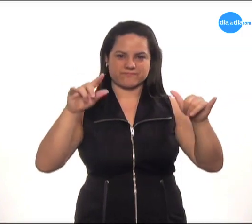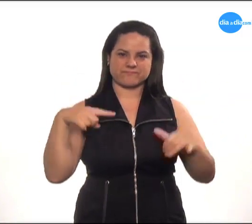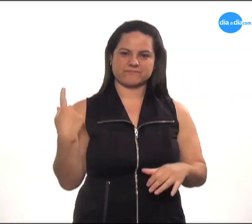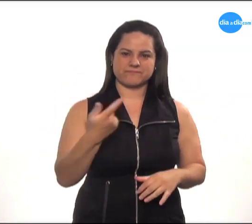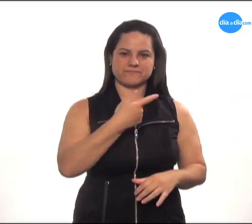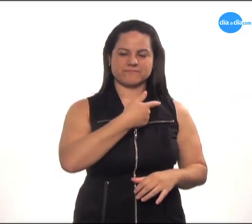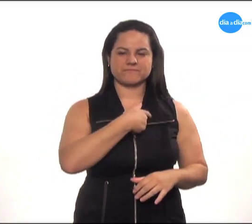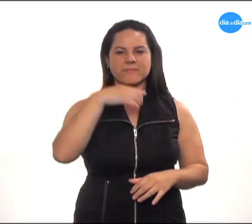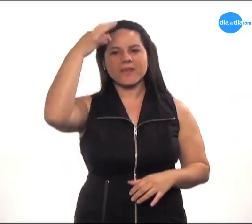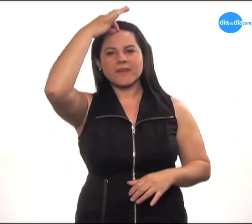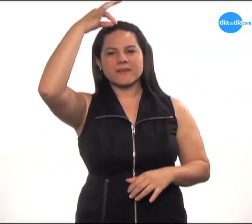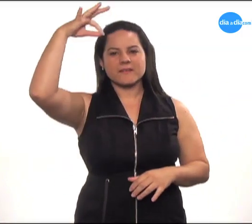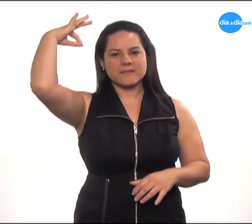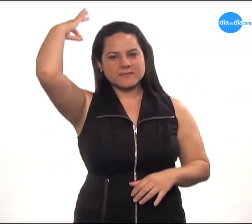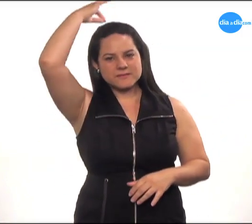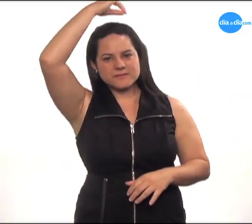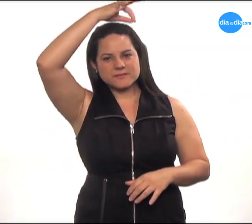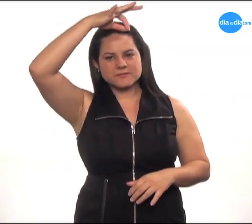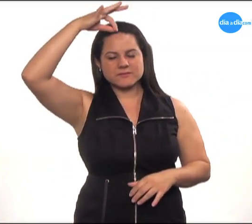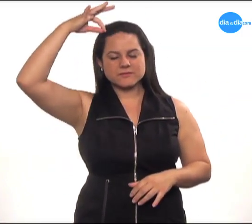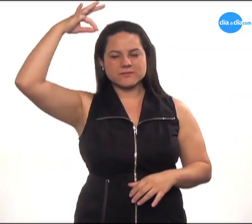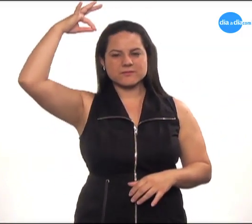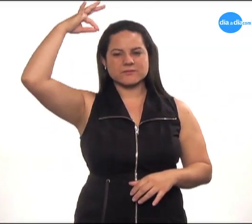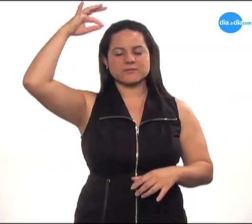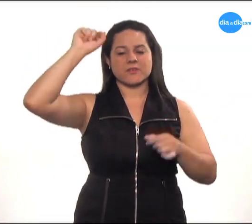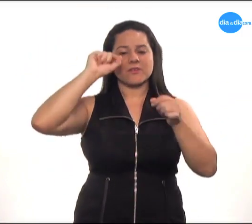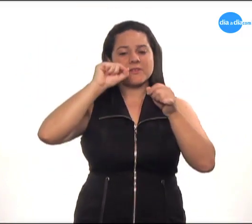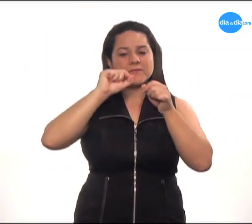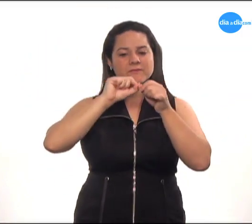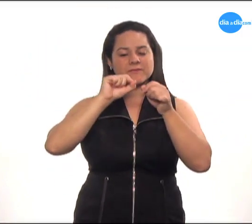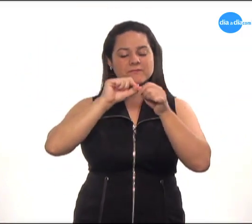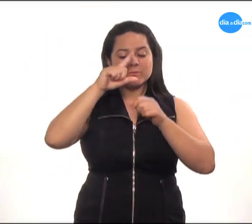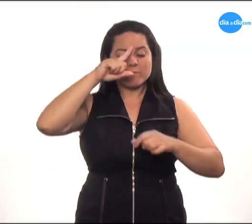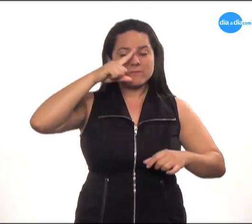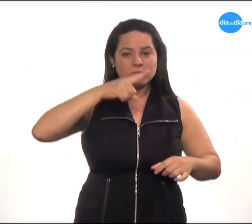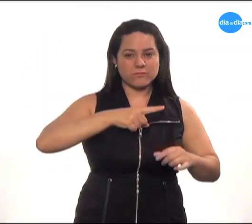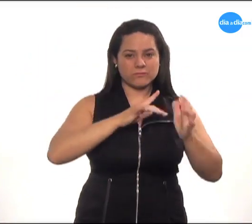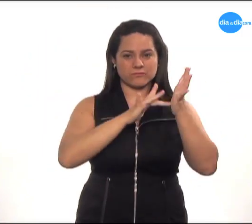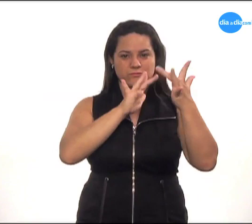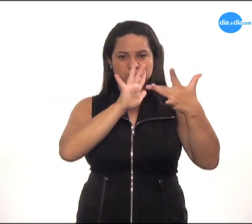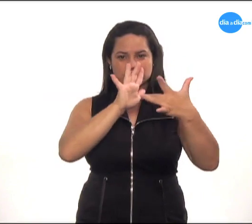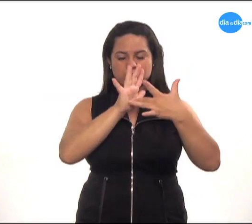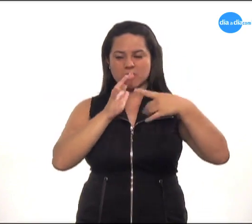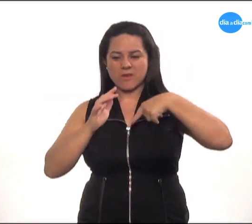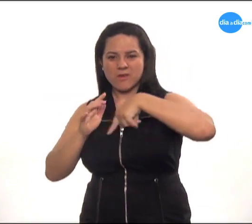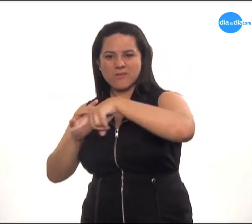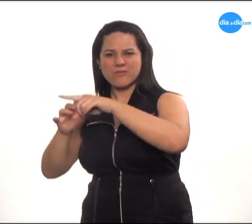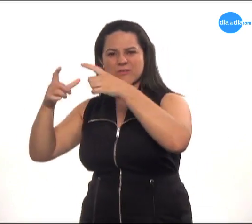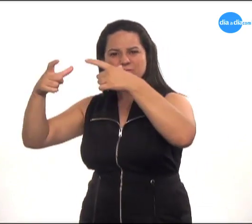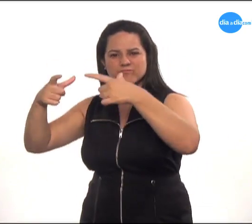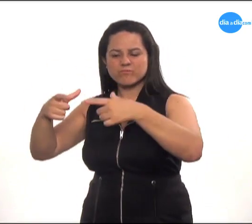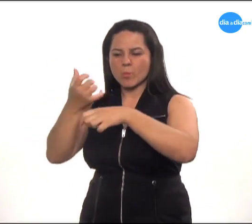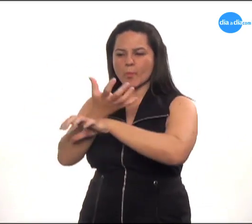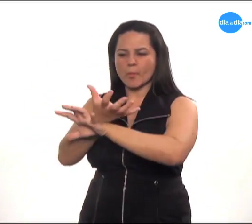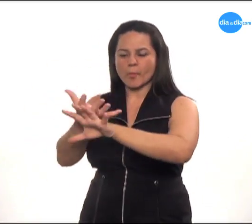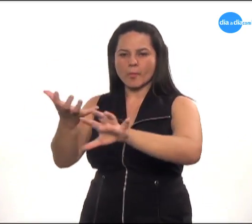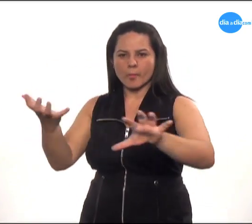E então o Espírito Santo levou Jesus ao deserto para ser tentado pelo diabo. E depois de